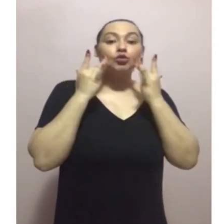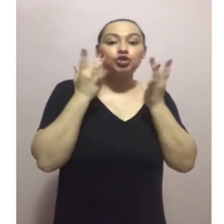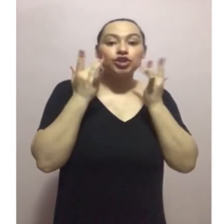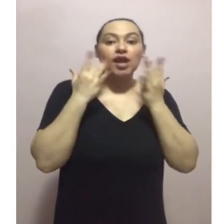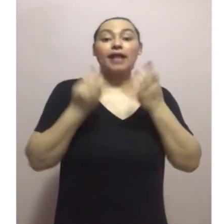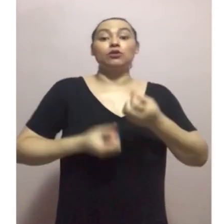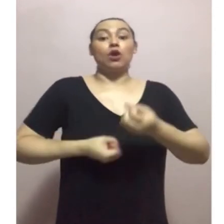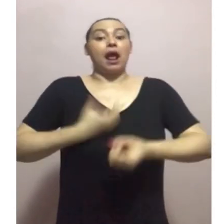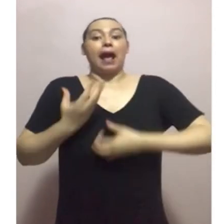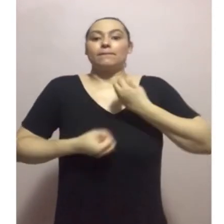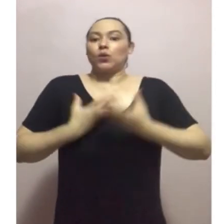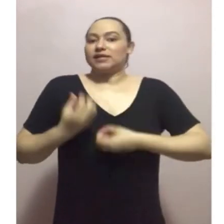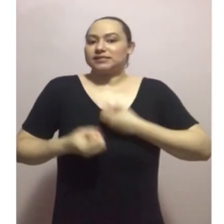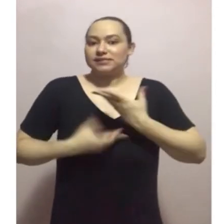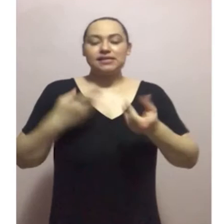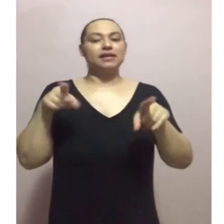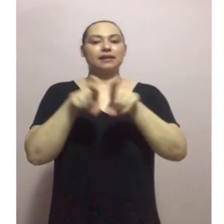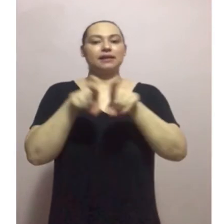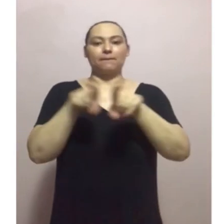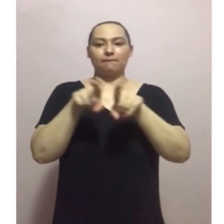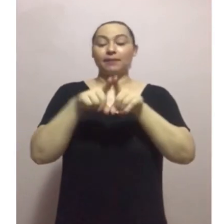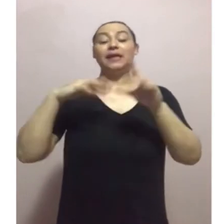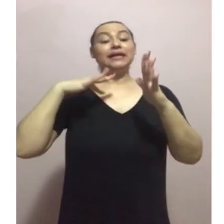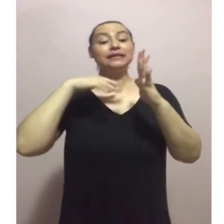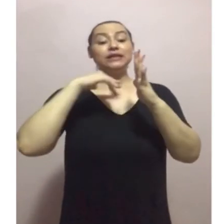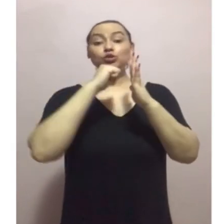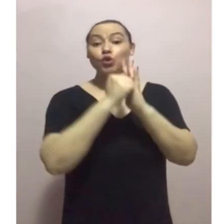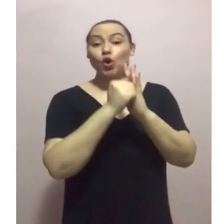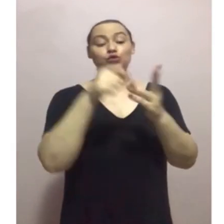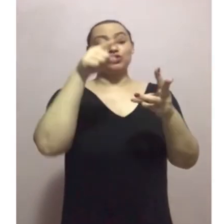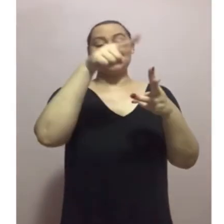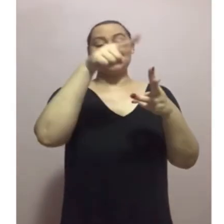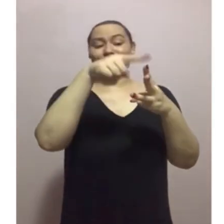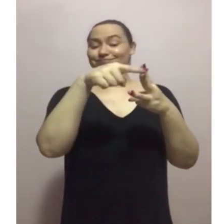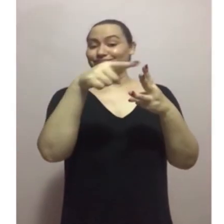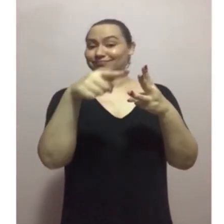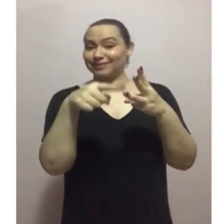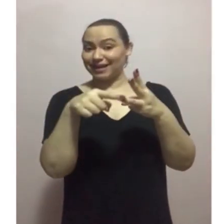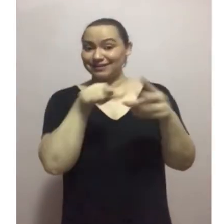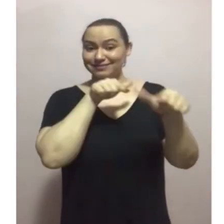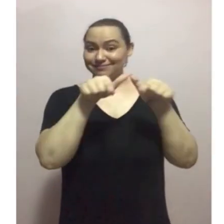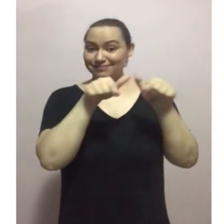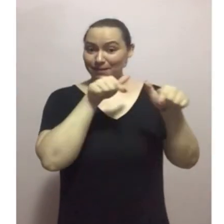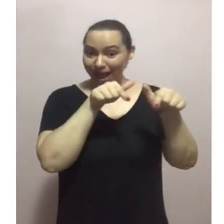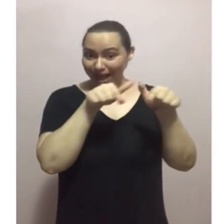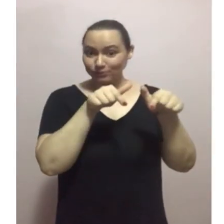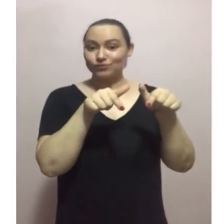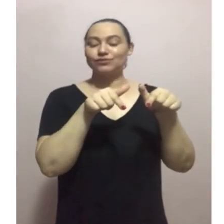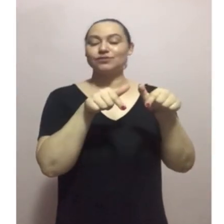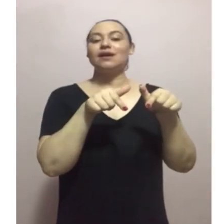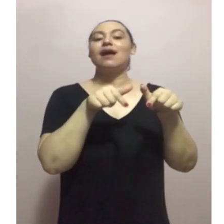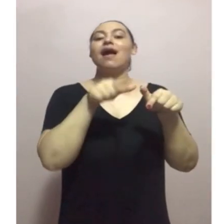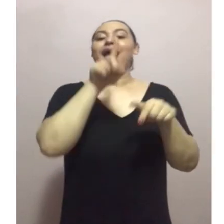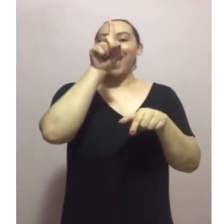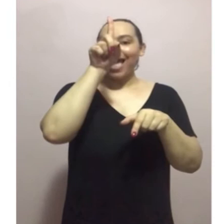muito lindo. Esses trabalhos foram todos frutos de experiência a partir da Clínica de